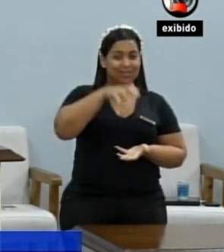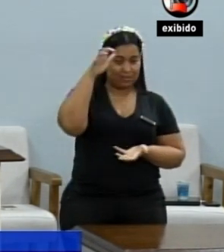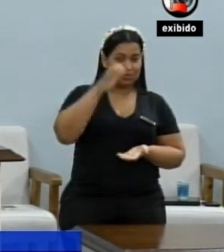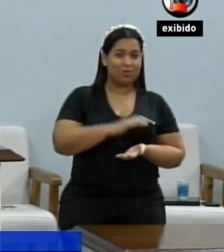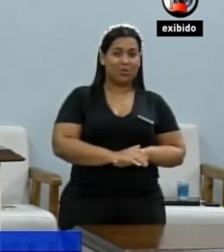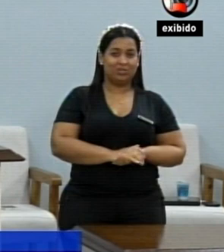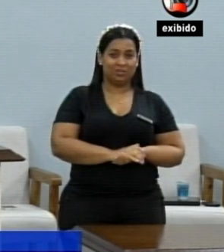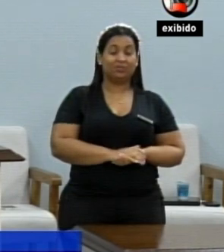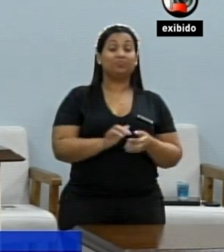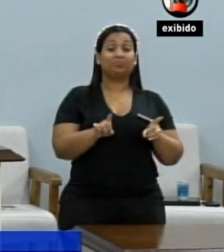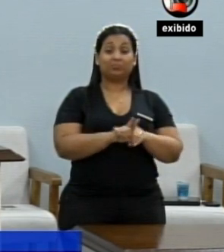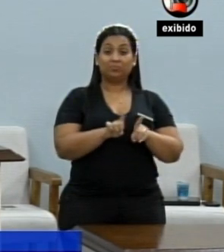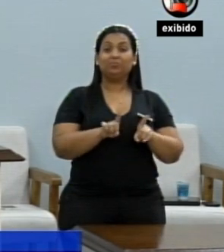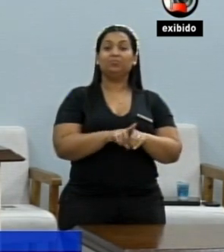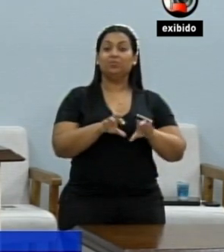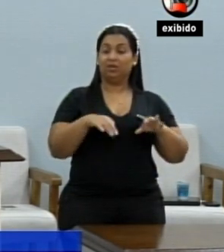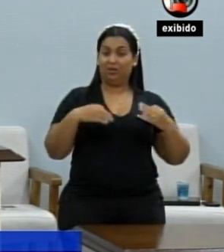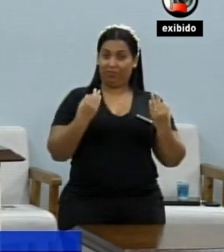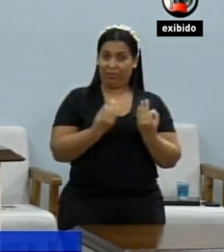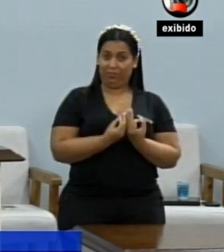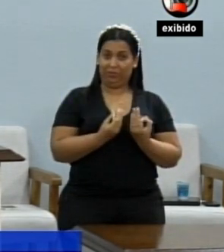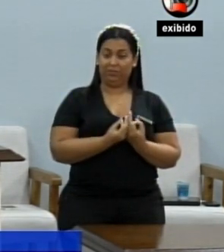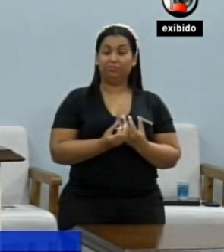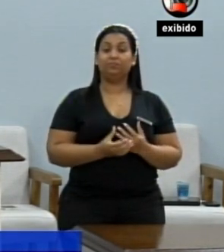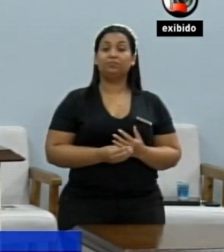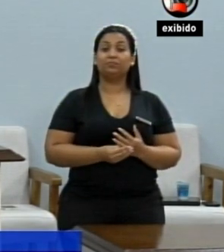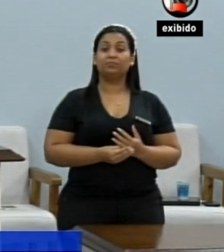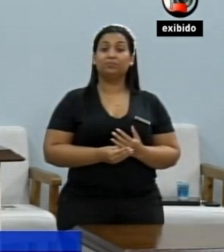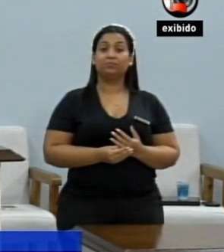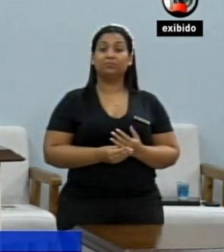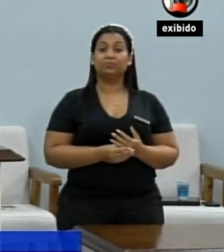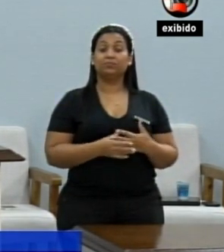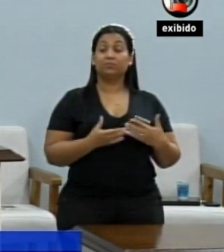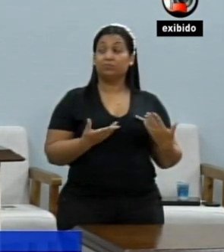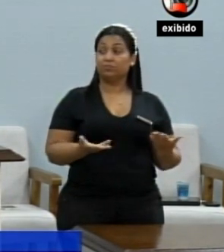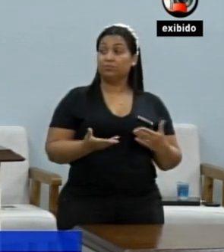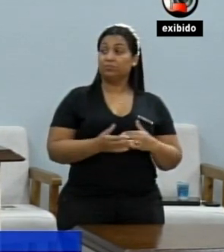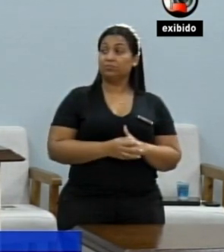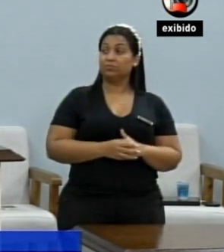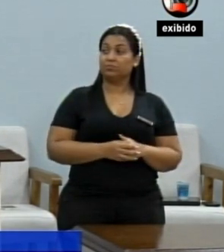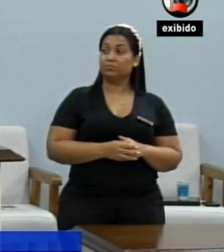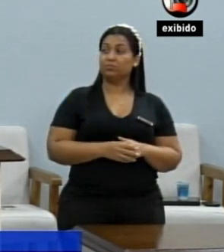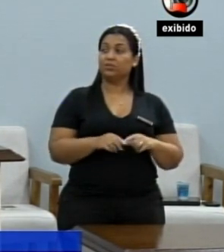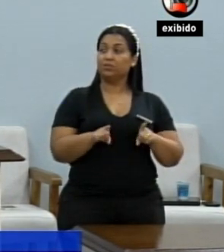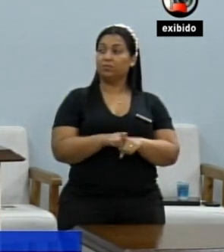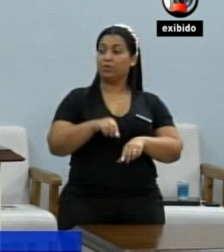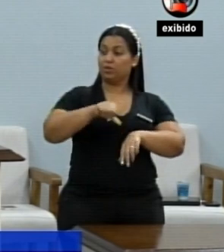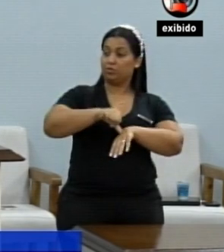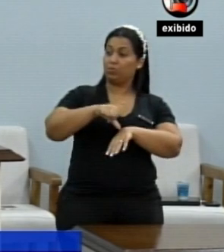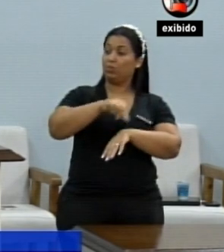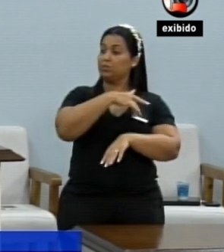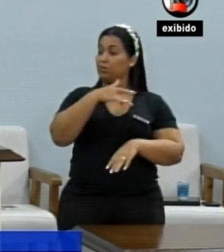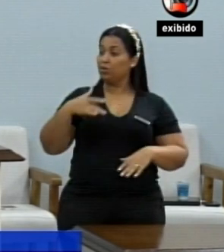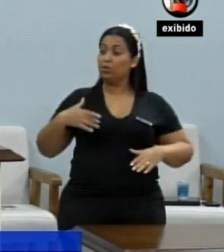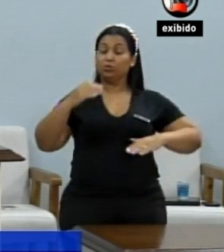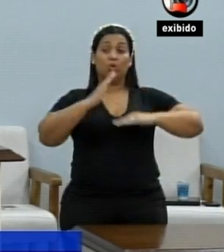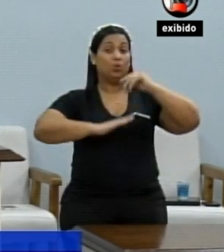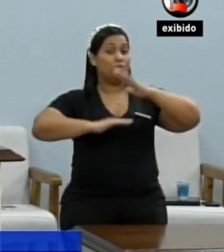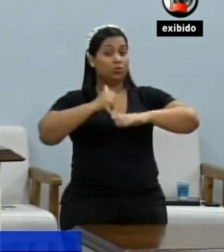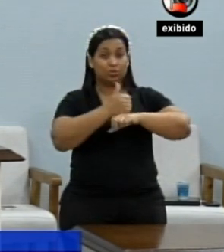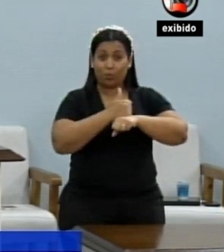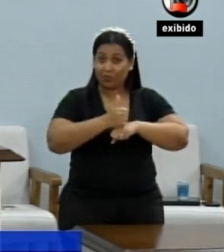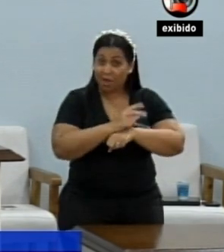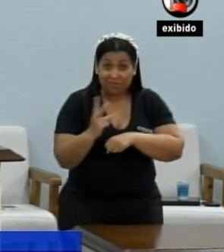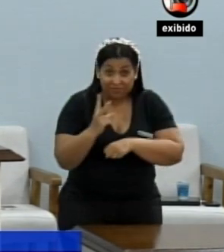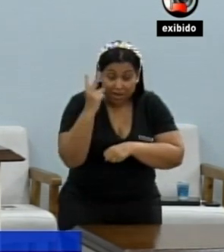pelas famílias, pelo cuidado que precisam ter ao final da sua vida. Os postos de saúde, os profissionais não são